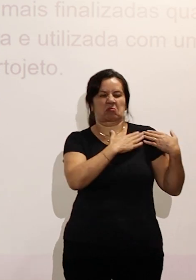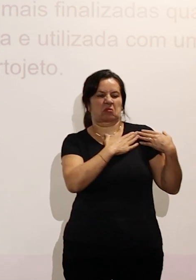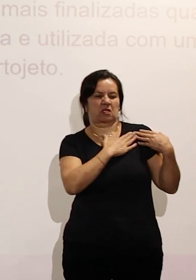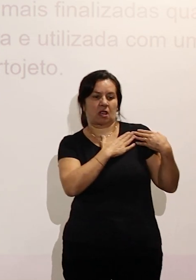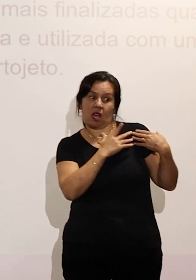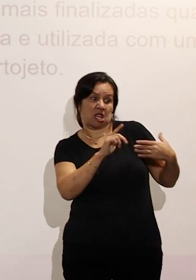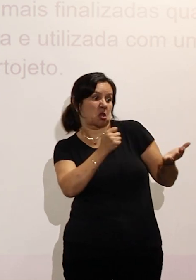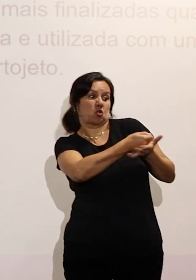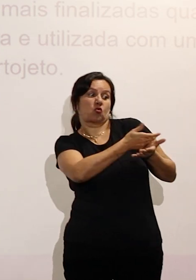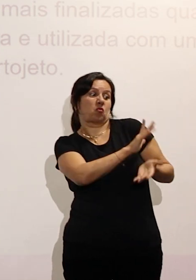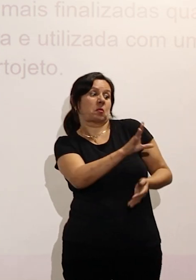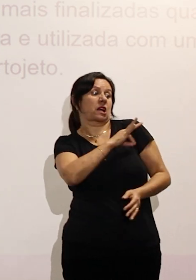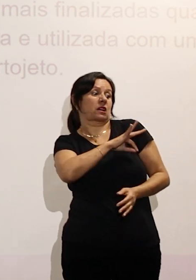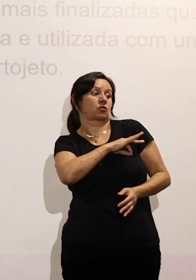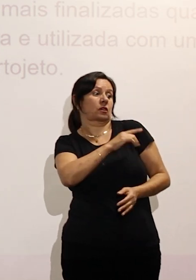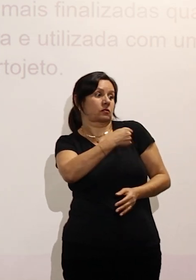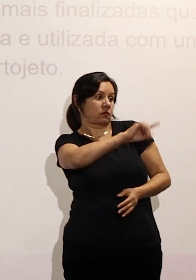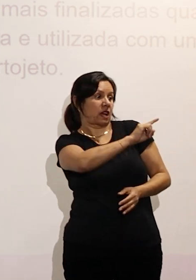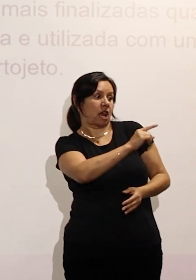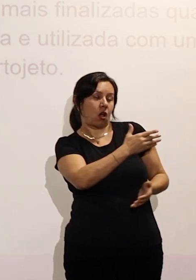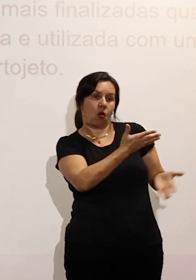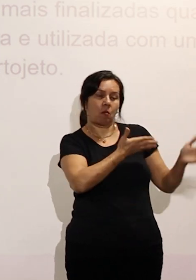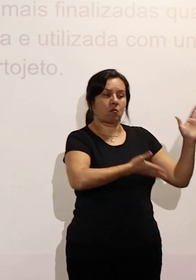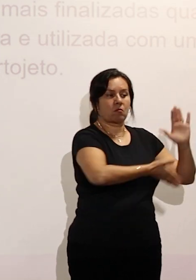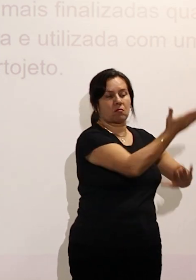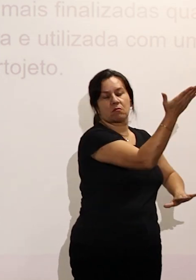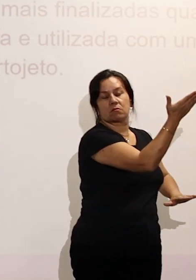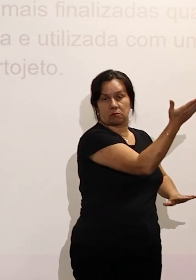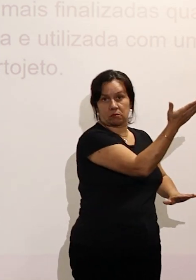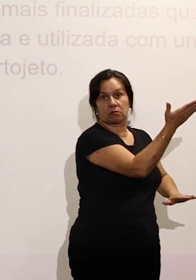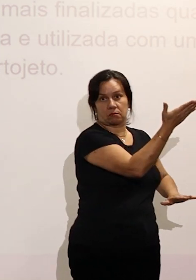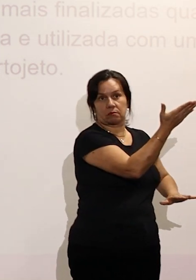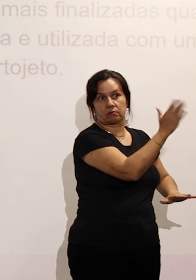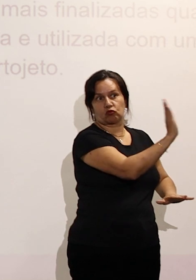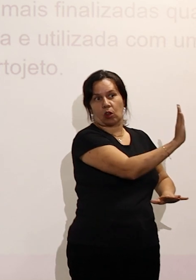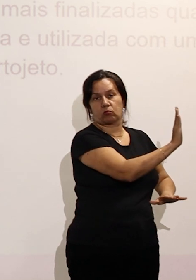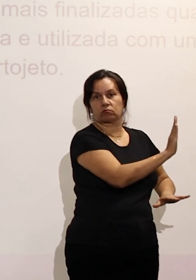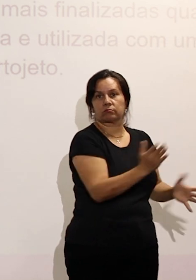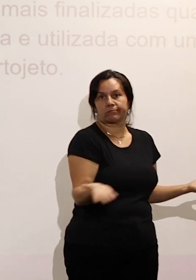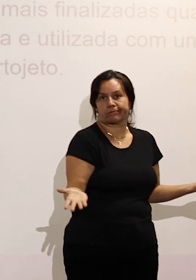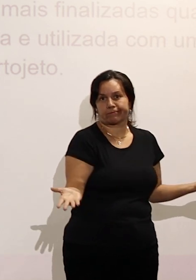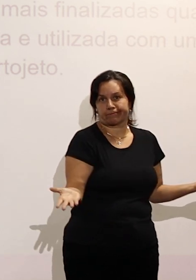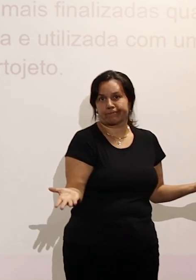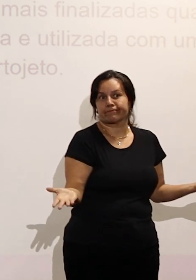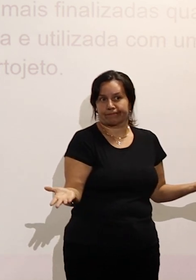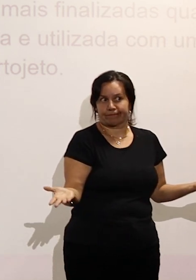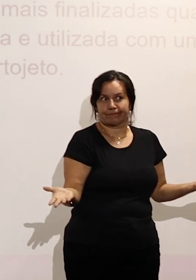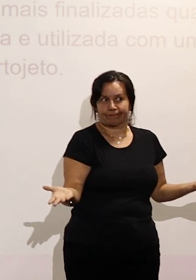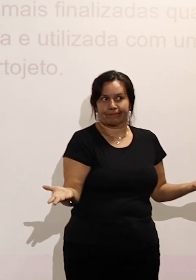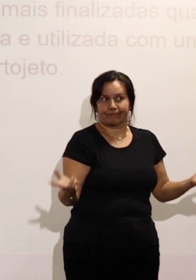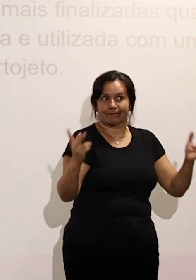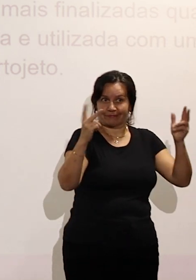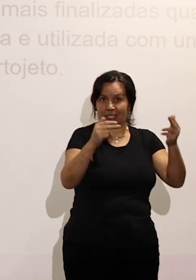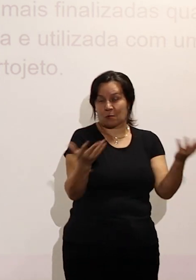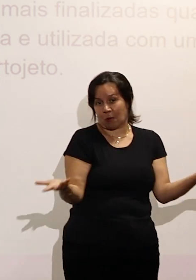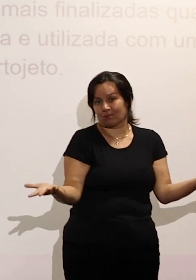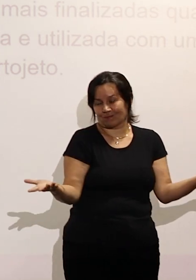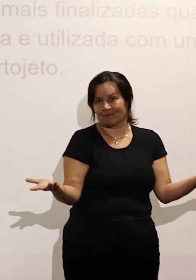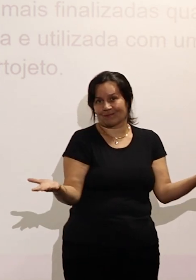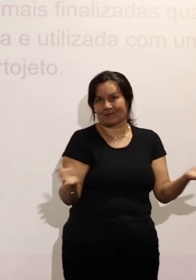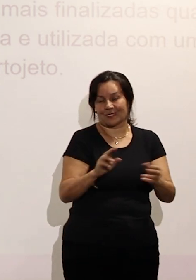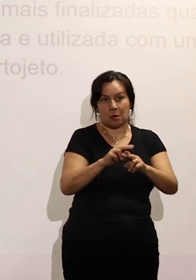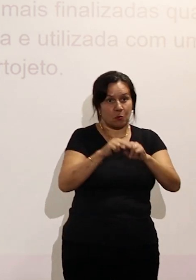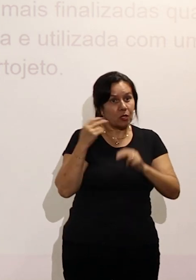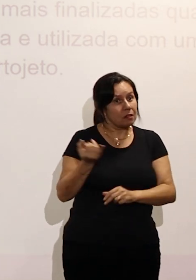também não vou te pagar o seu salário, você passa no RH lá e, né, até mais. Né? Então, não,